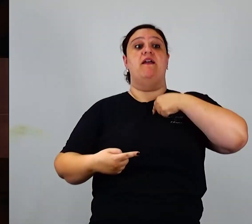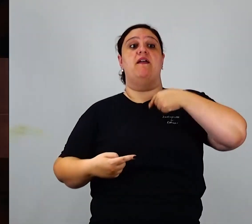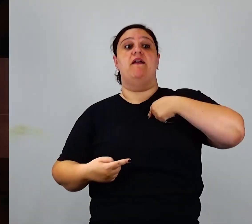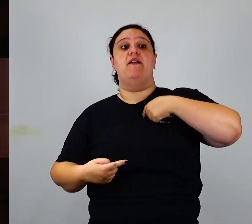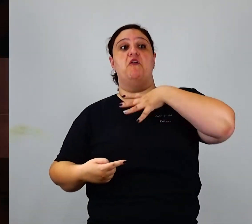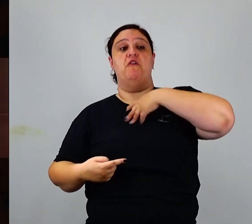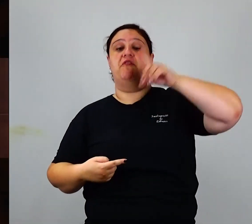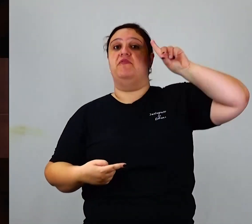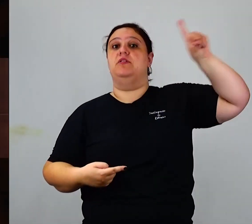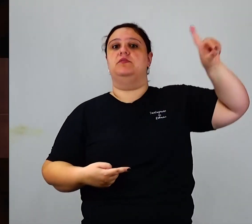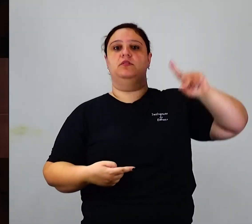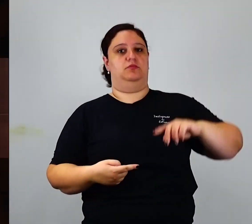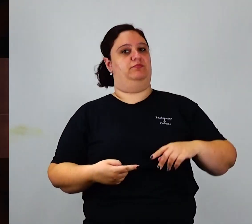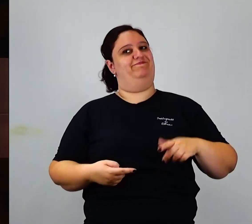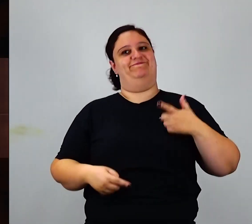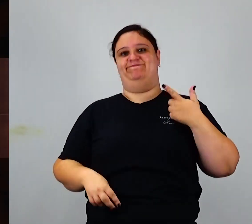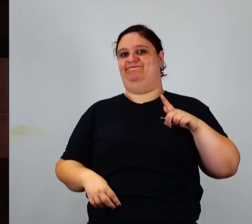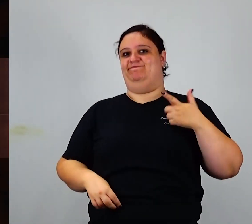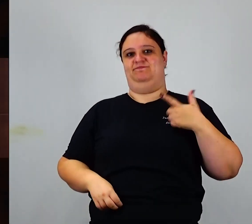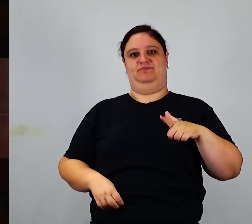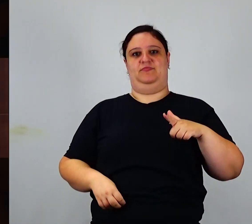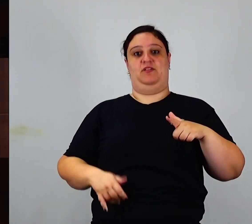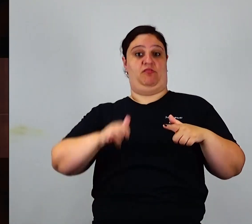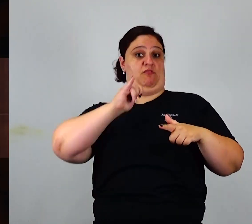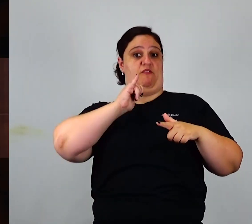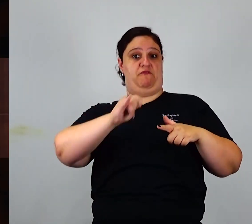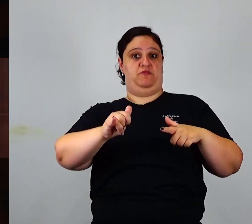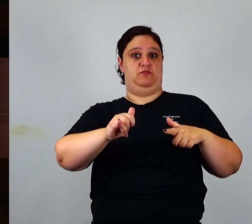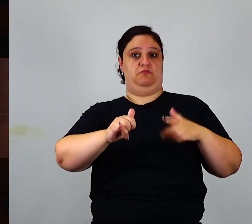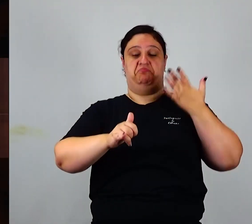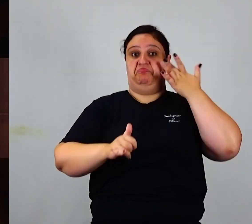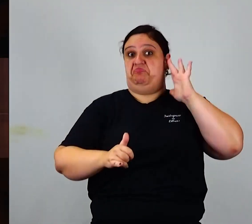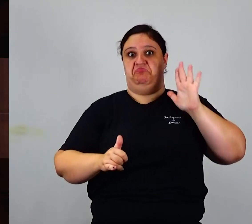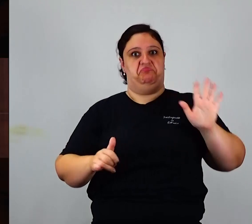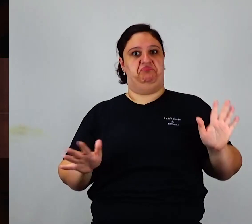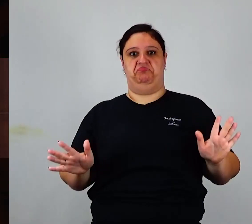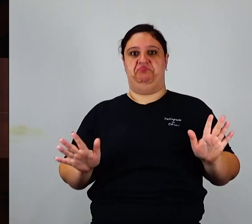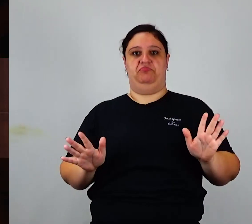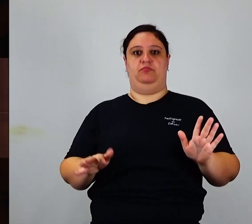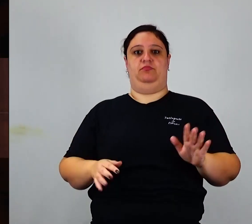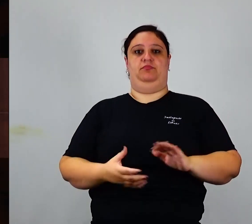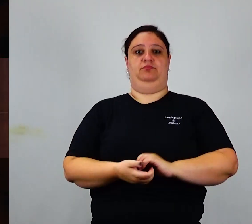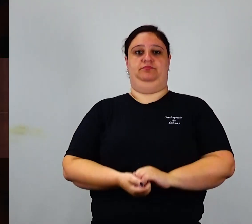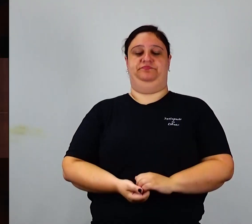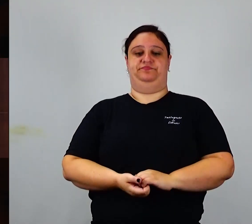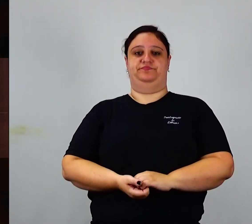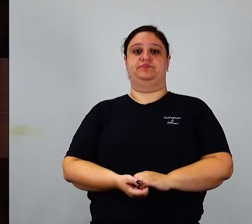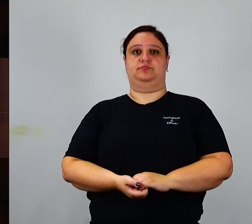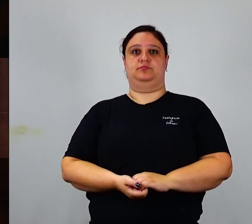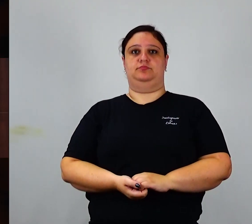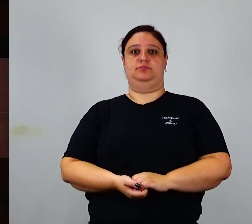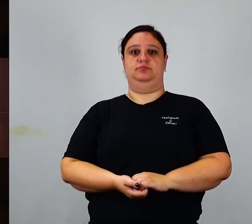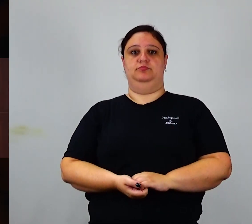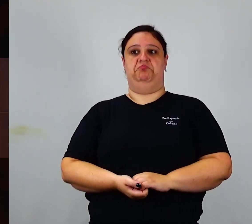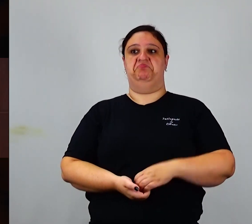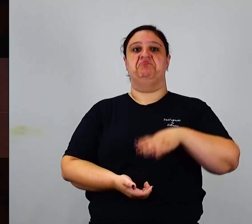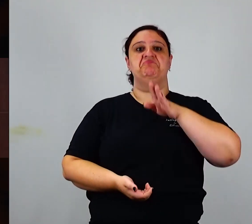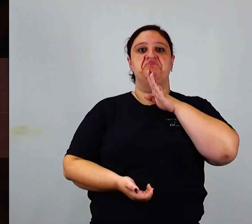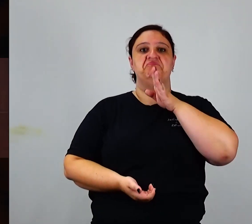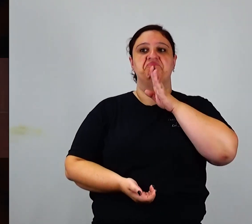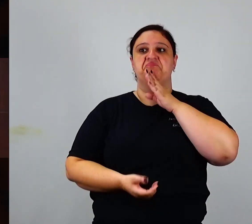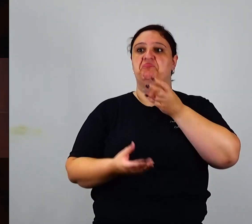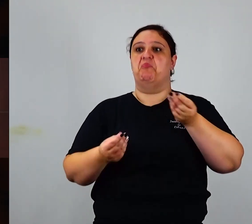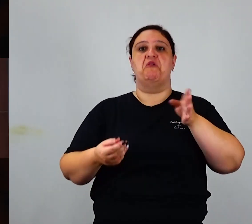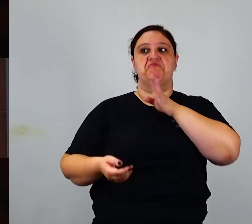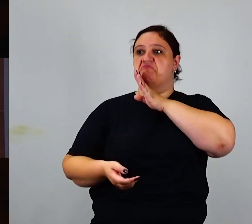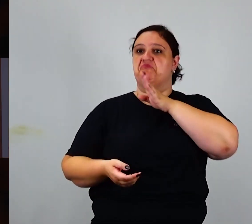um filho de Deus? Não. E nem você. Tá? Eu não conheço a maioria de vocês. Se eu encontrar